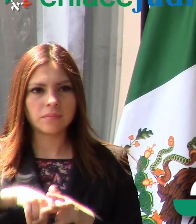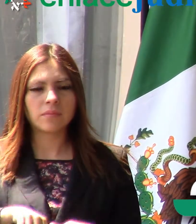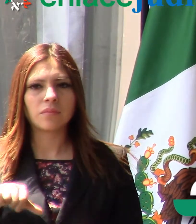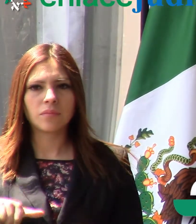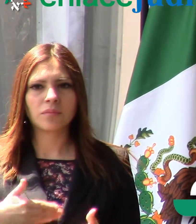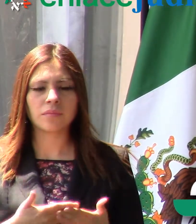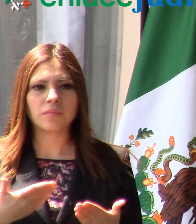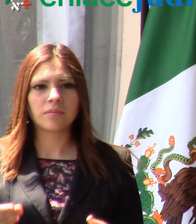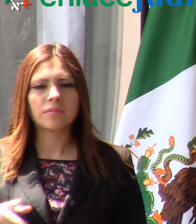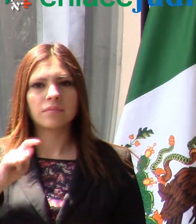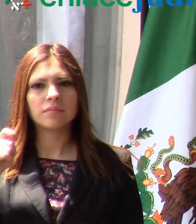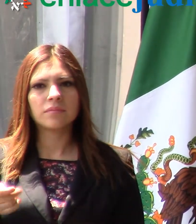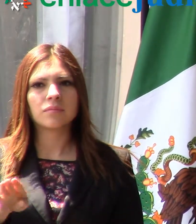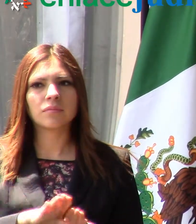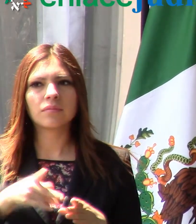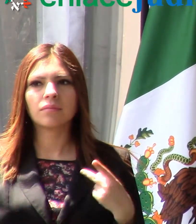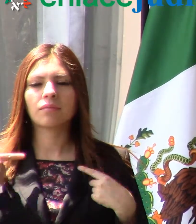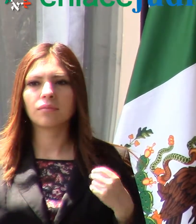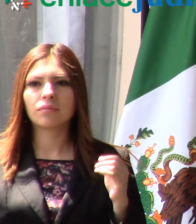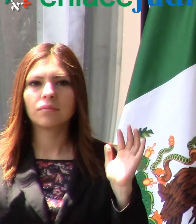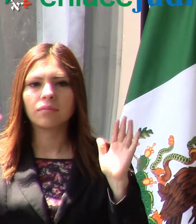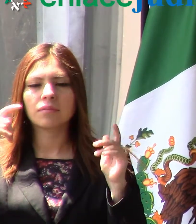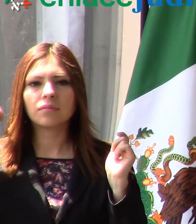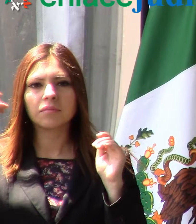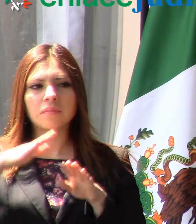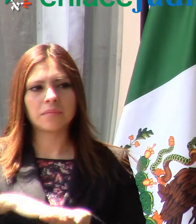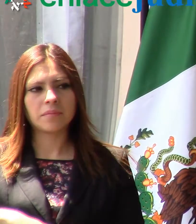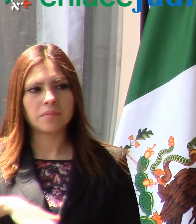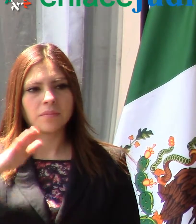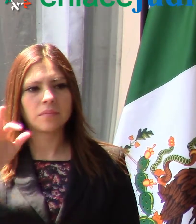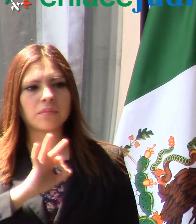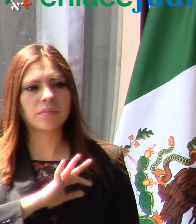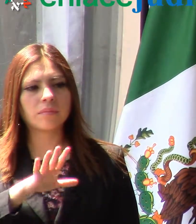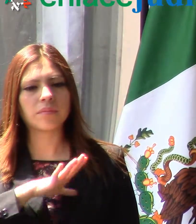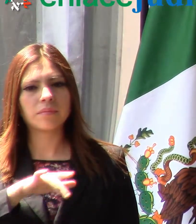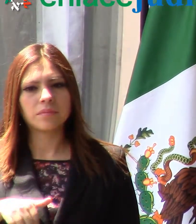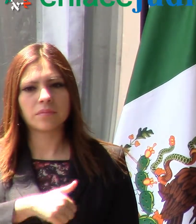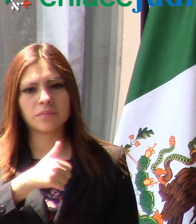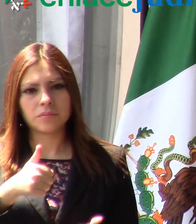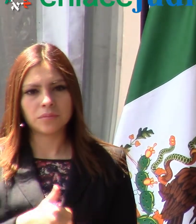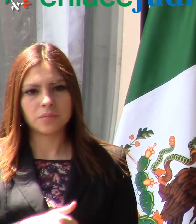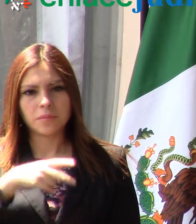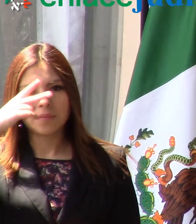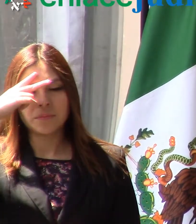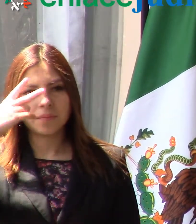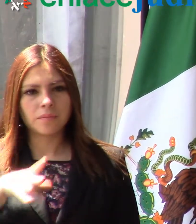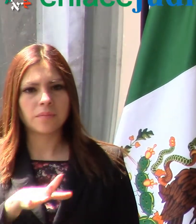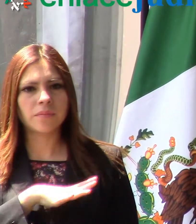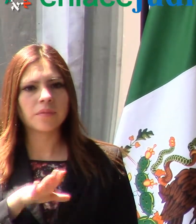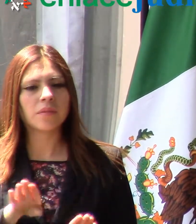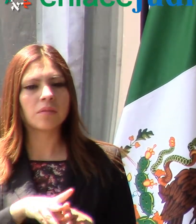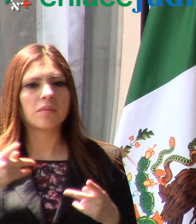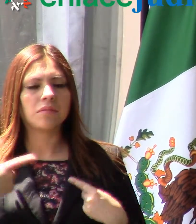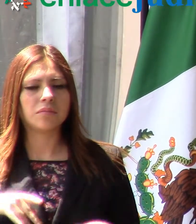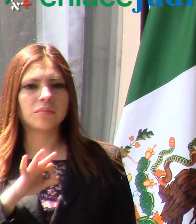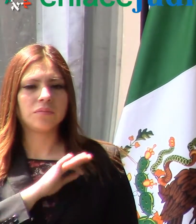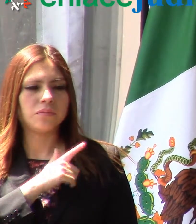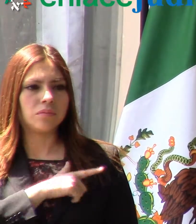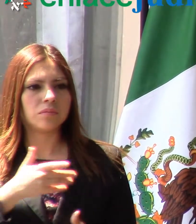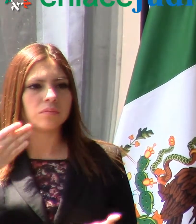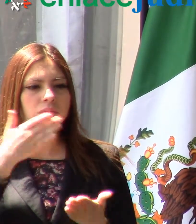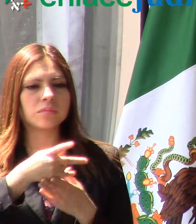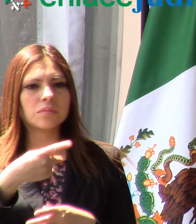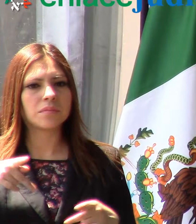hoy ya es un atractivo turístico más con que cuenta la capital del país para el disfrute de